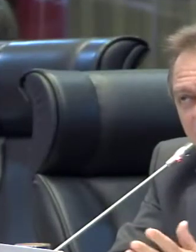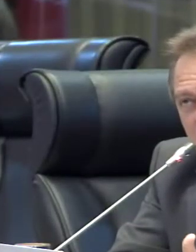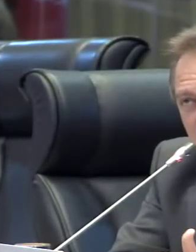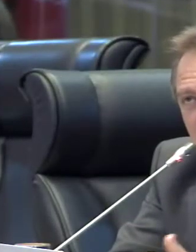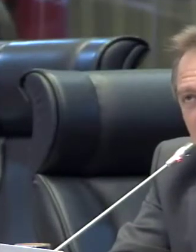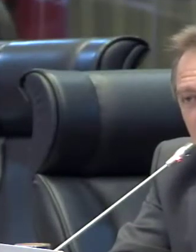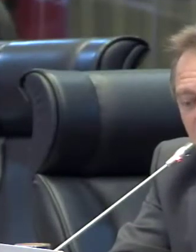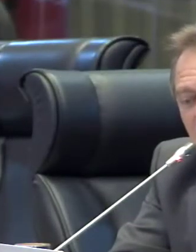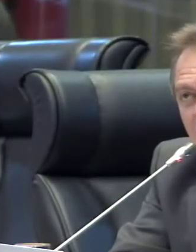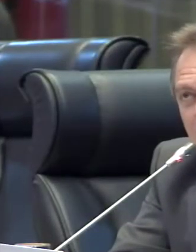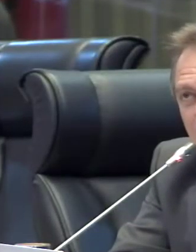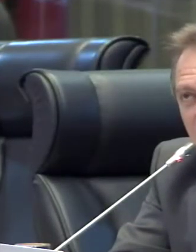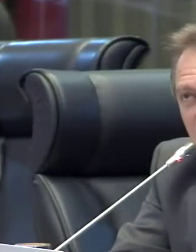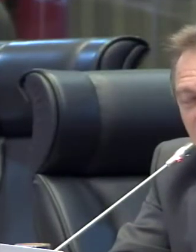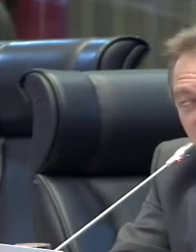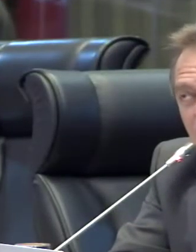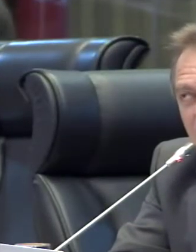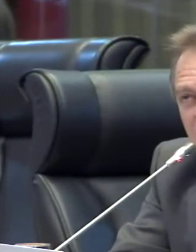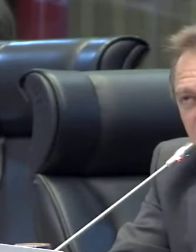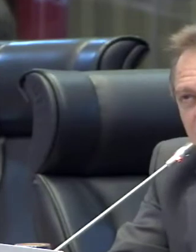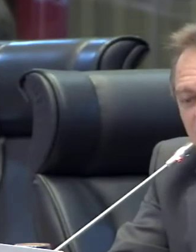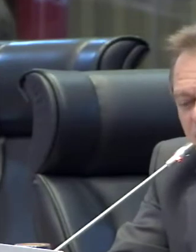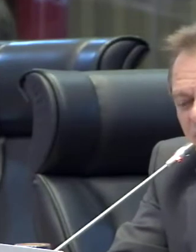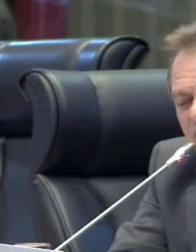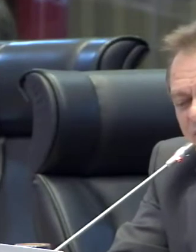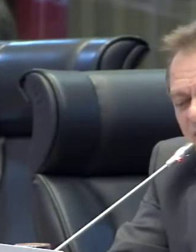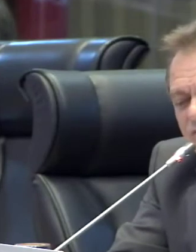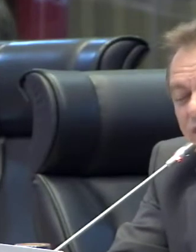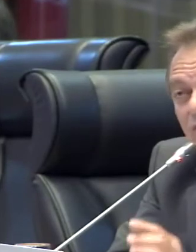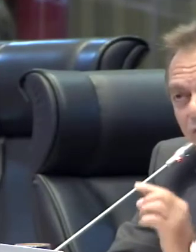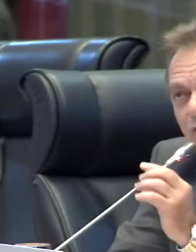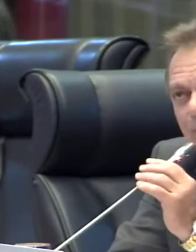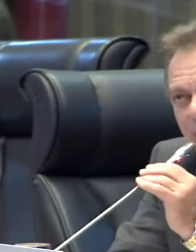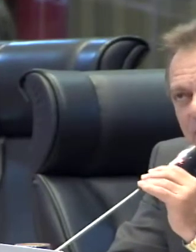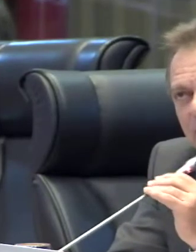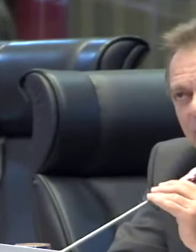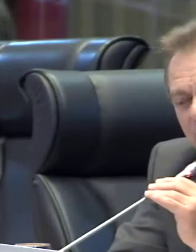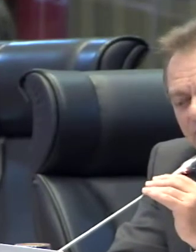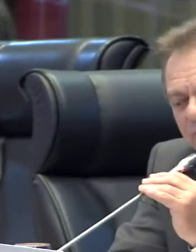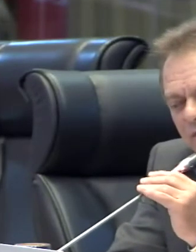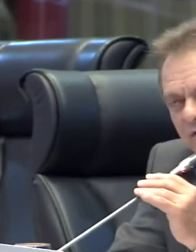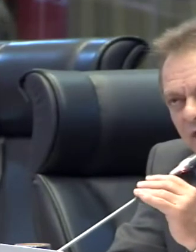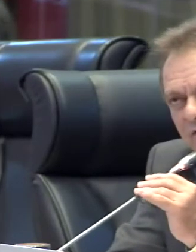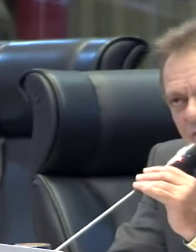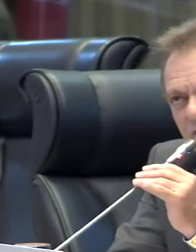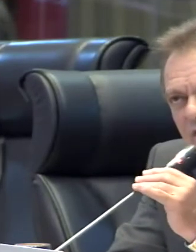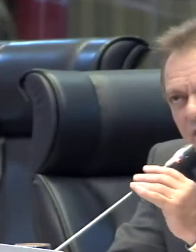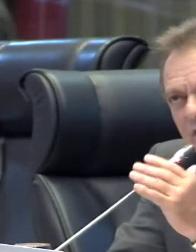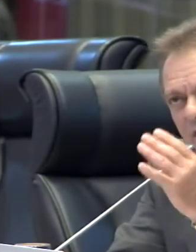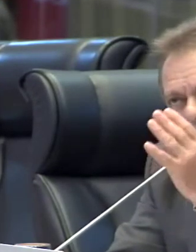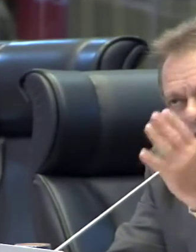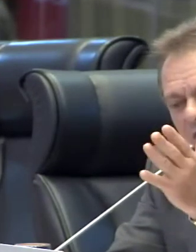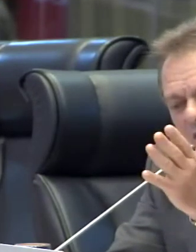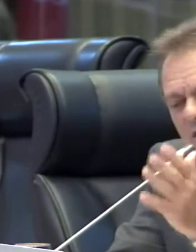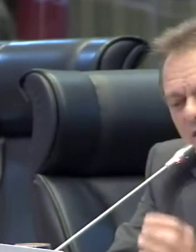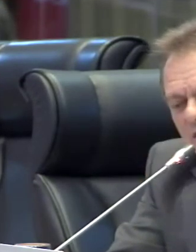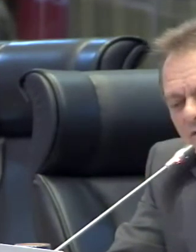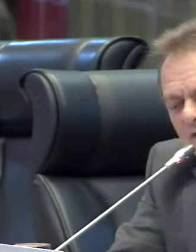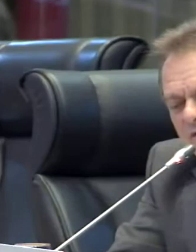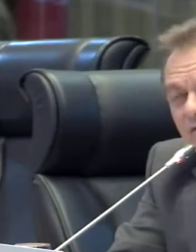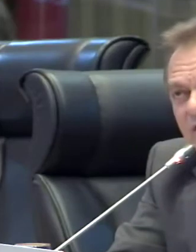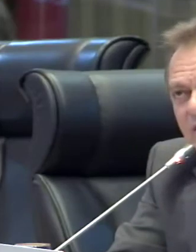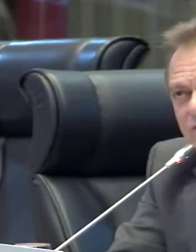até parabenizo o tribunal lá por ter reconhecido que Vossa Excelência não tinha culpa nesse processo,